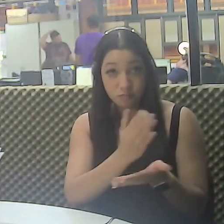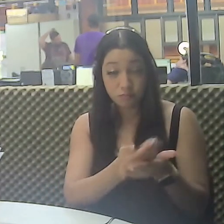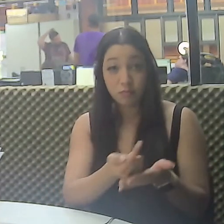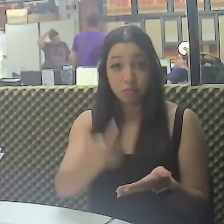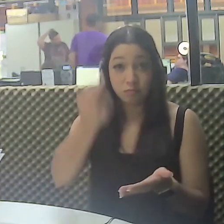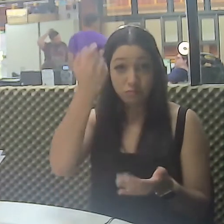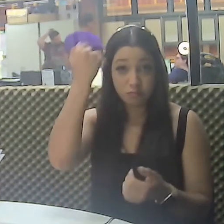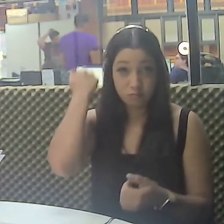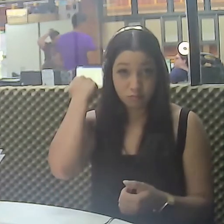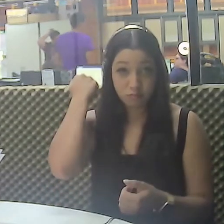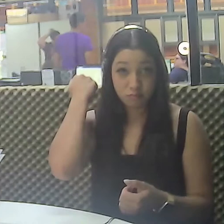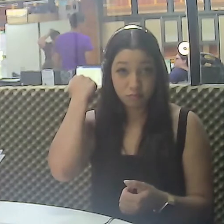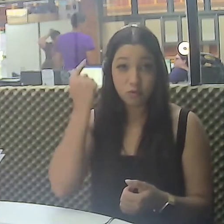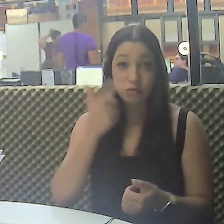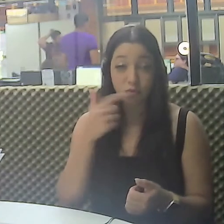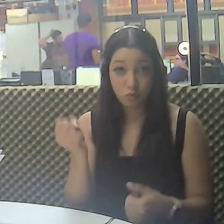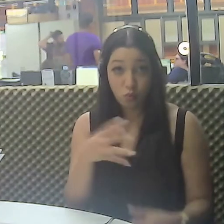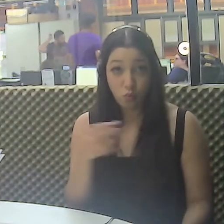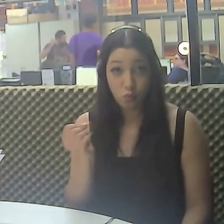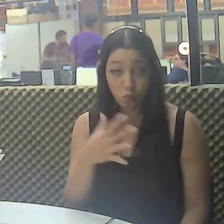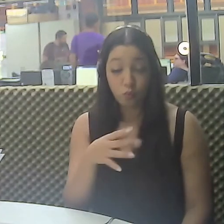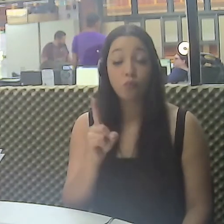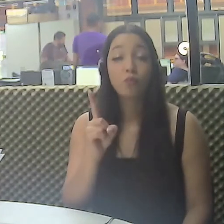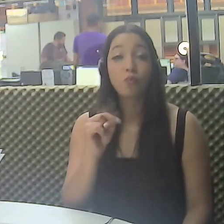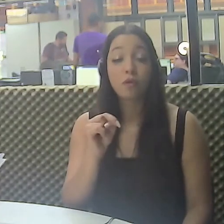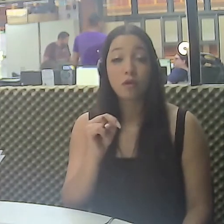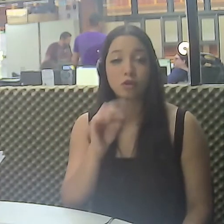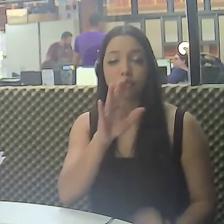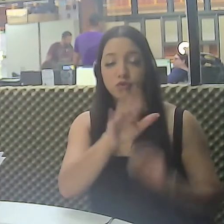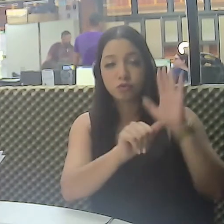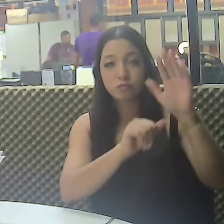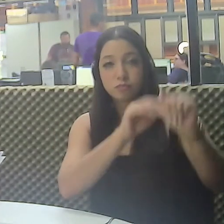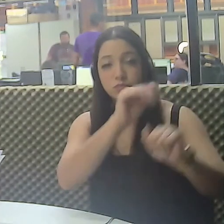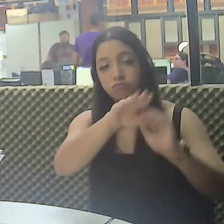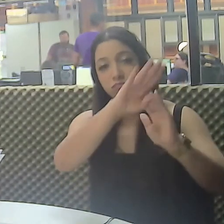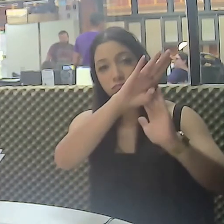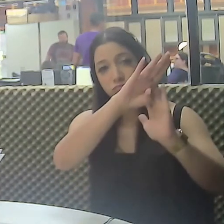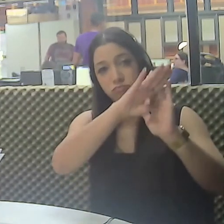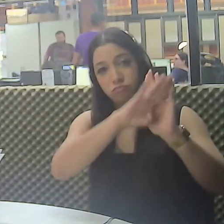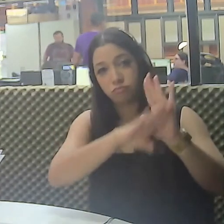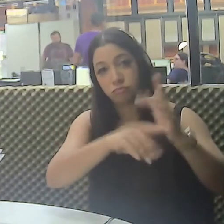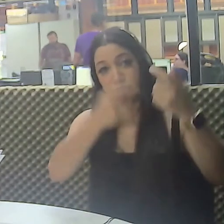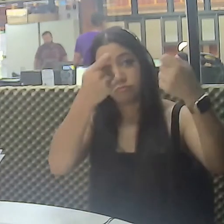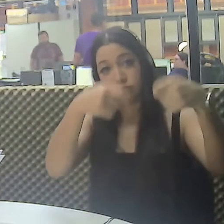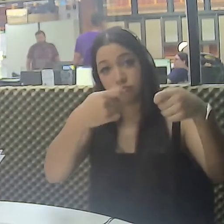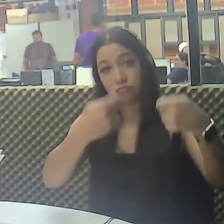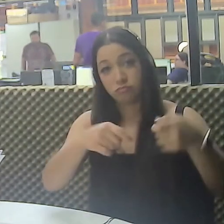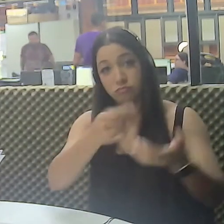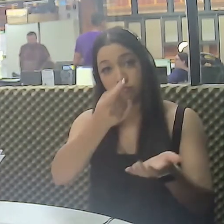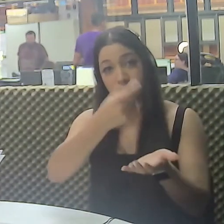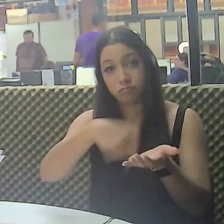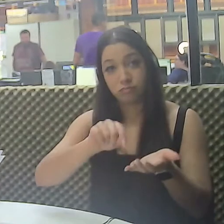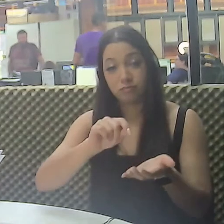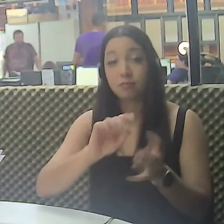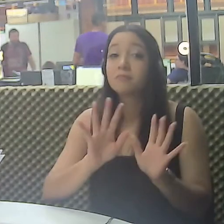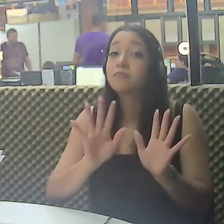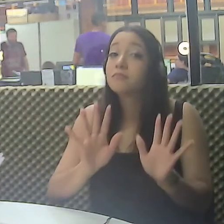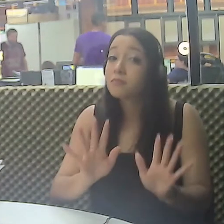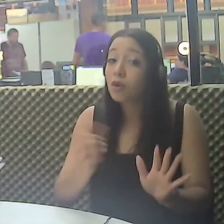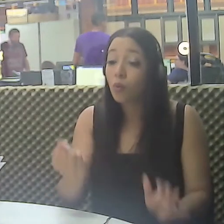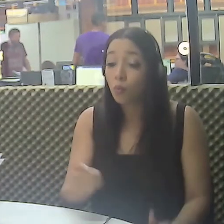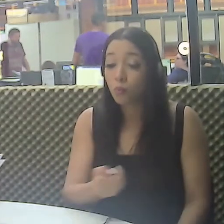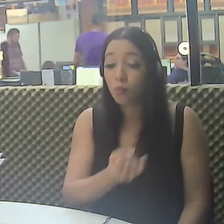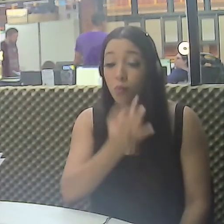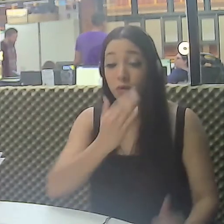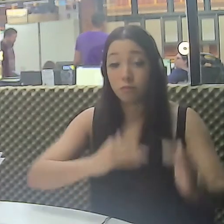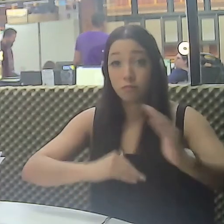seletivo recente, elas serão chamadas à medida que for necessário contratações. Mas a quantidade